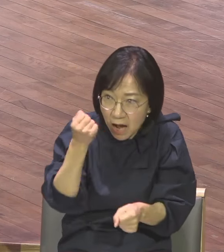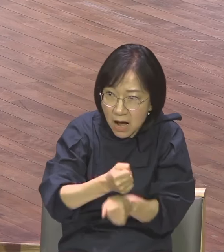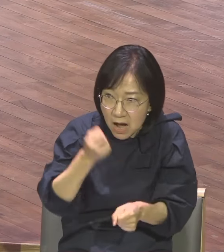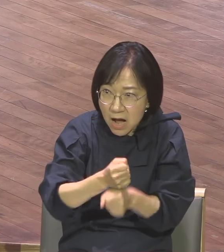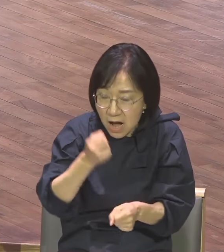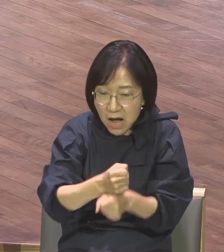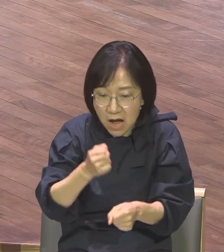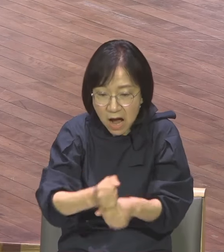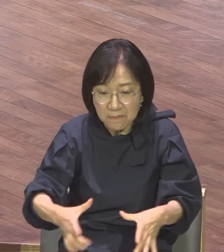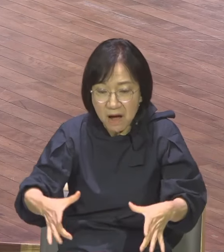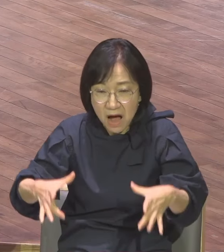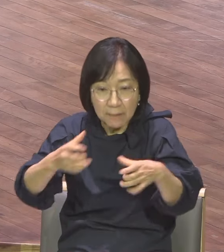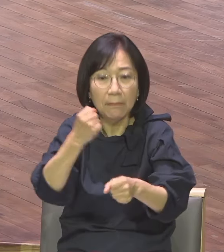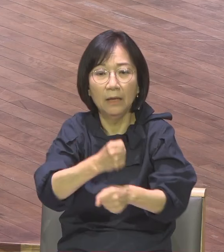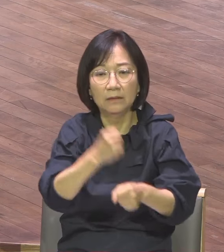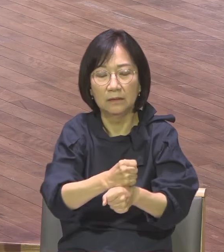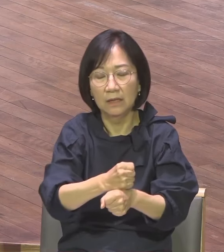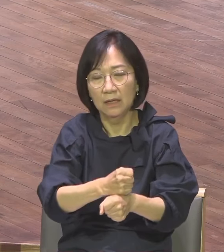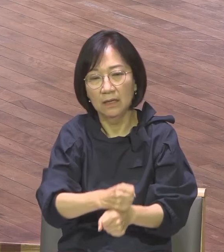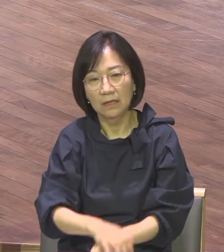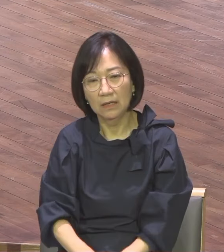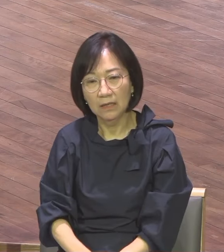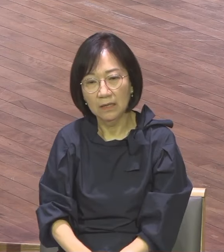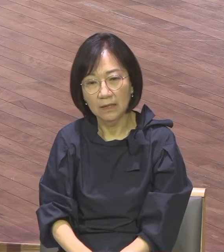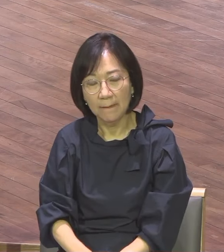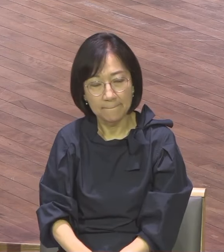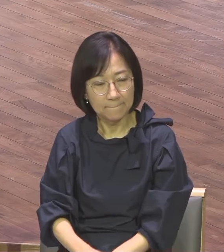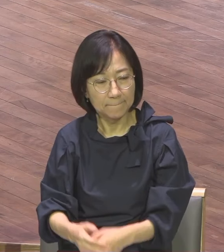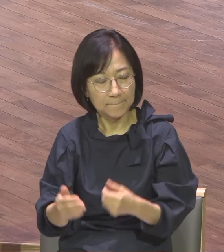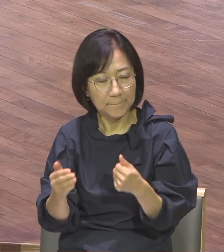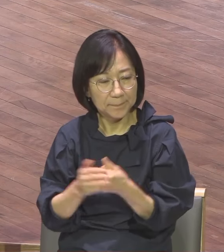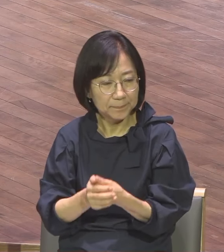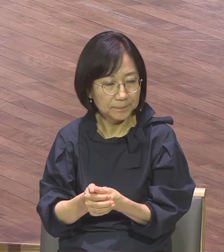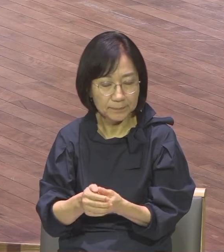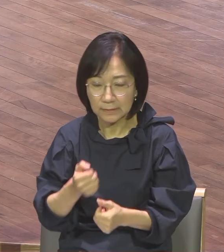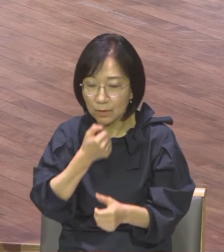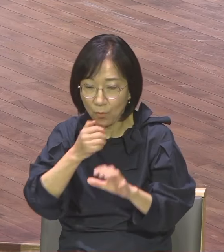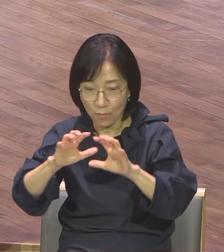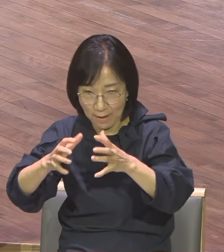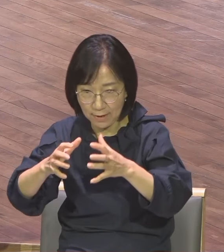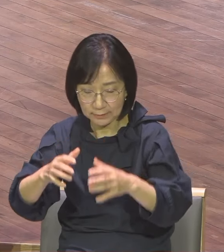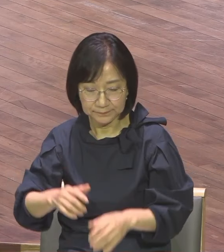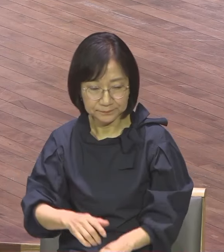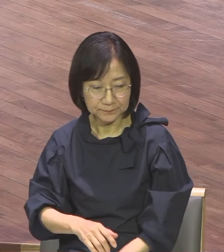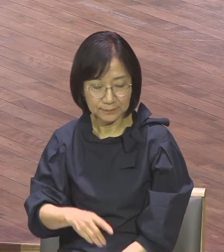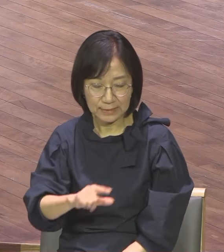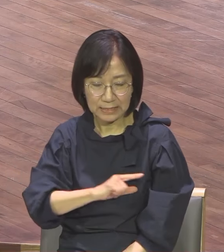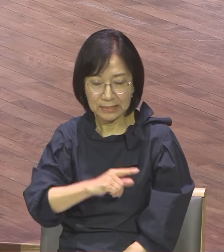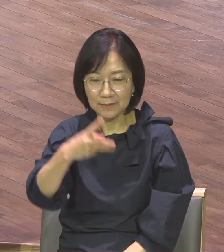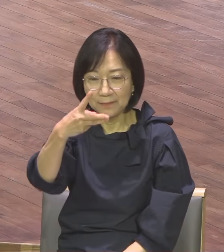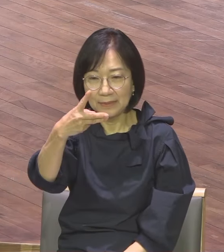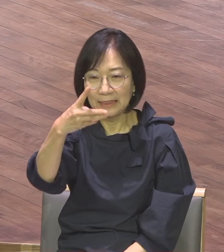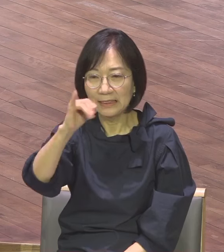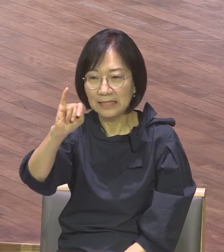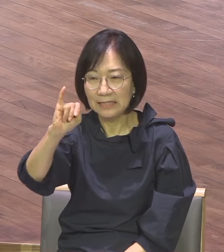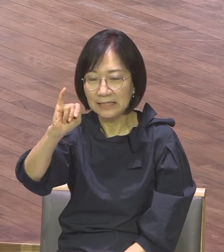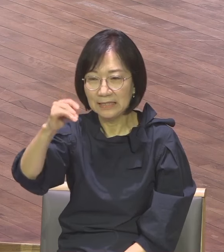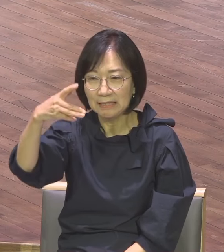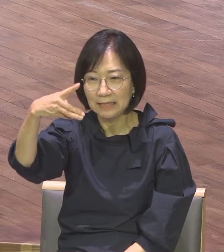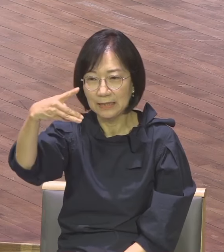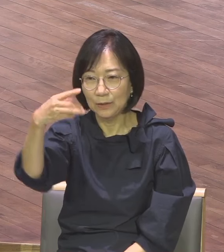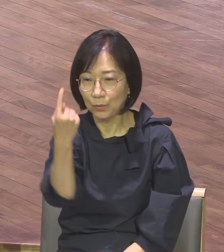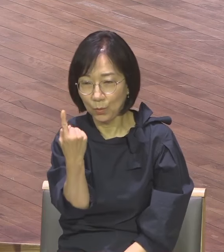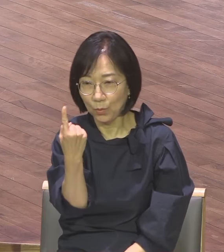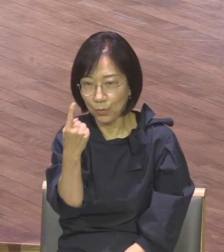콜로세움을 만드는 거예요. 그러니까 티토 장군이 그 주 100년쯤 돼 70년이죠.